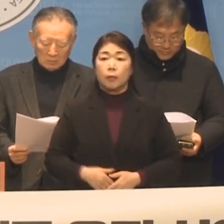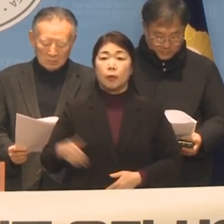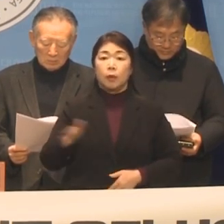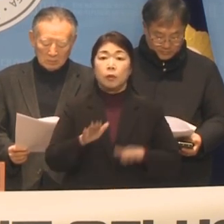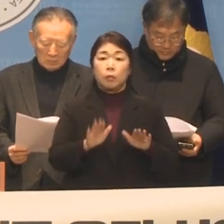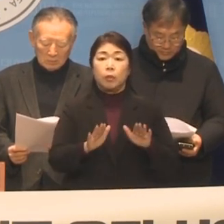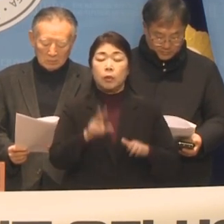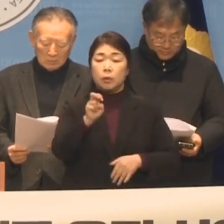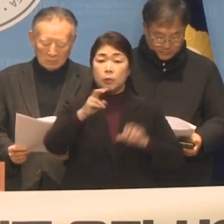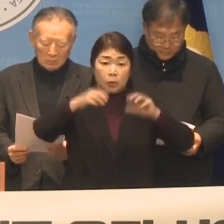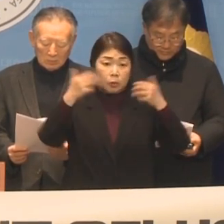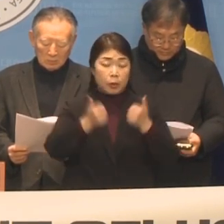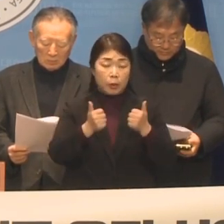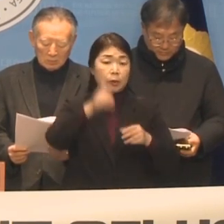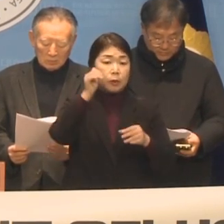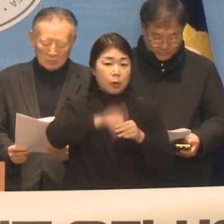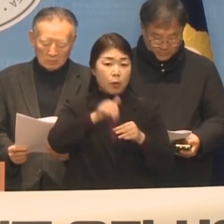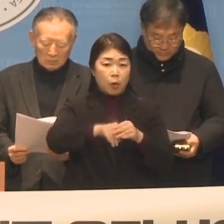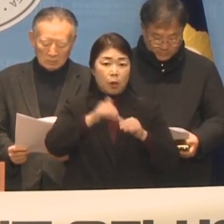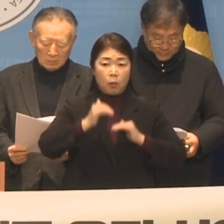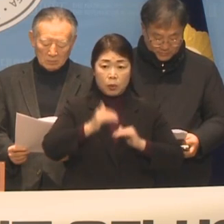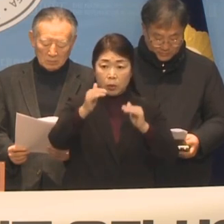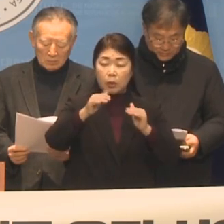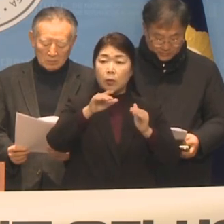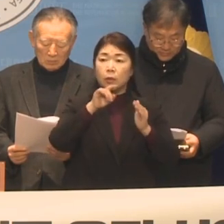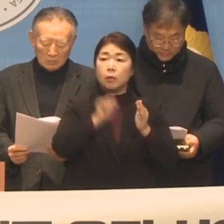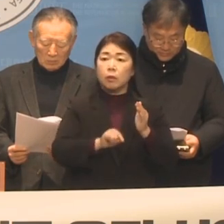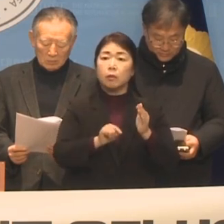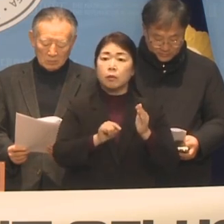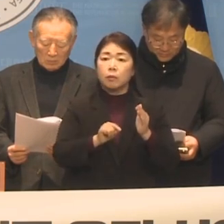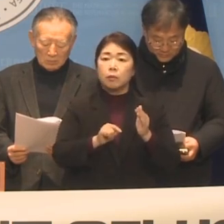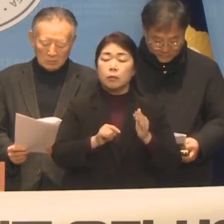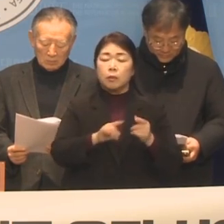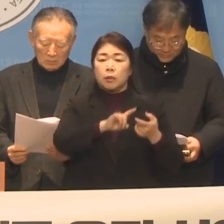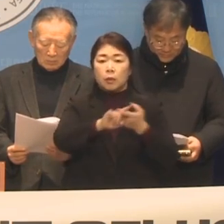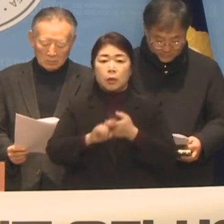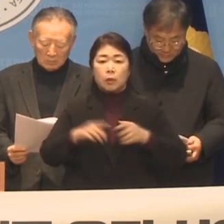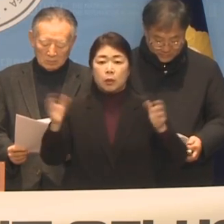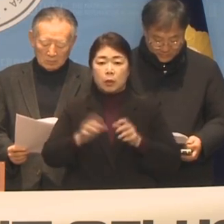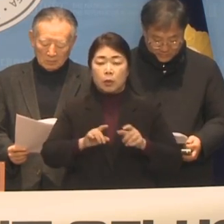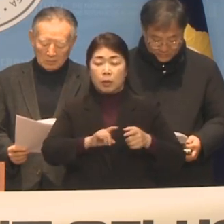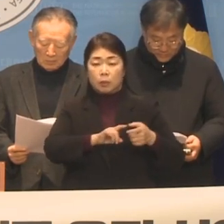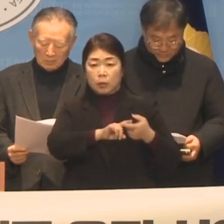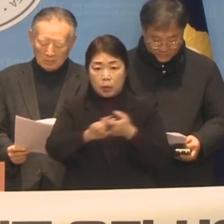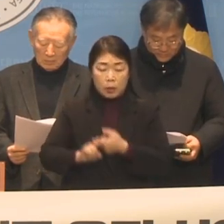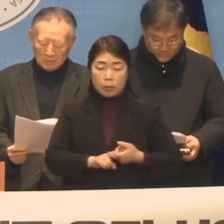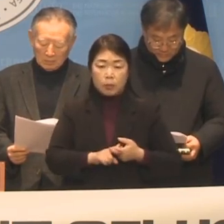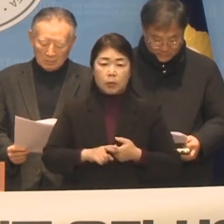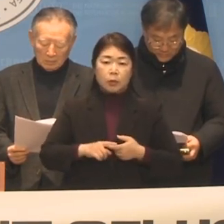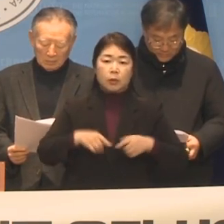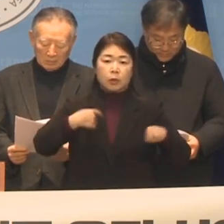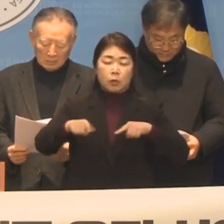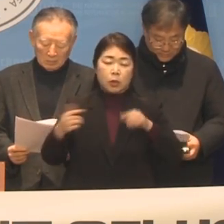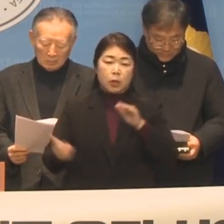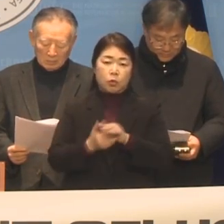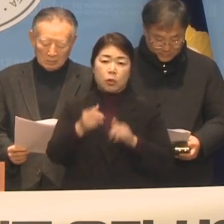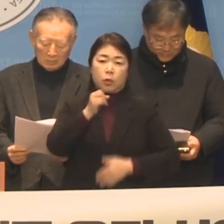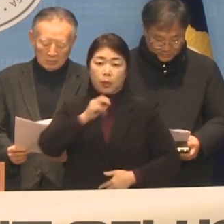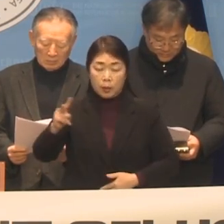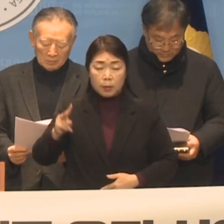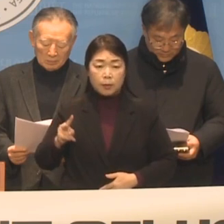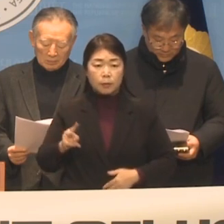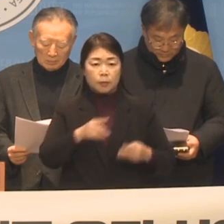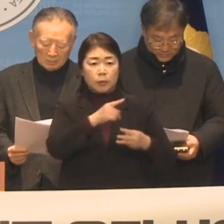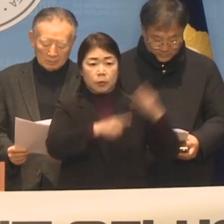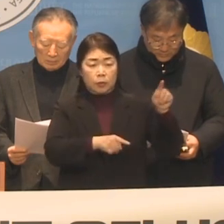이번 22대 총선 과정에서 연합 정치가 실현되어야 연이어 자행되고 있는 윤석열